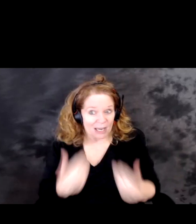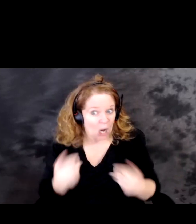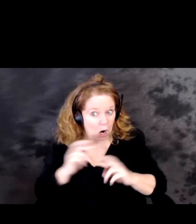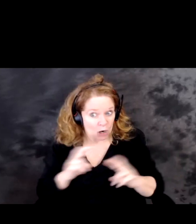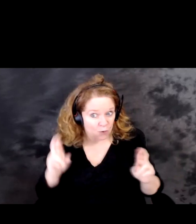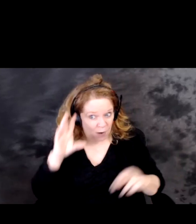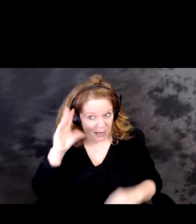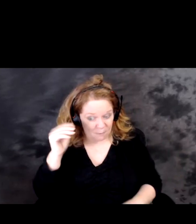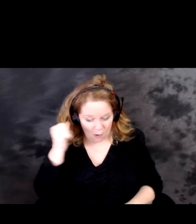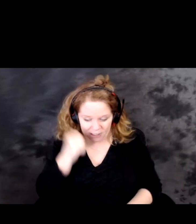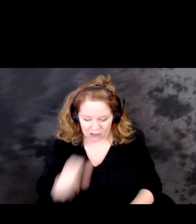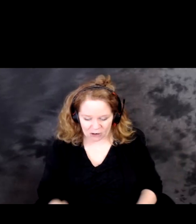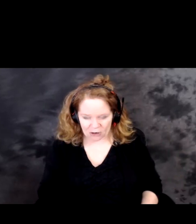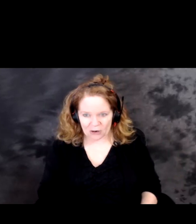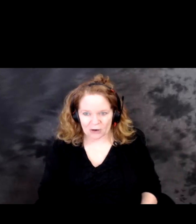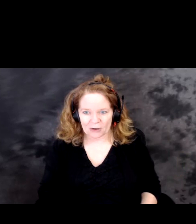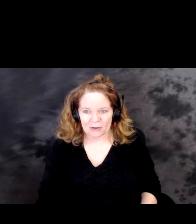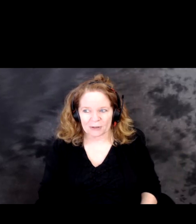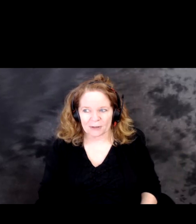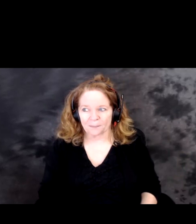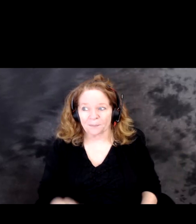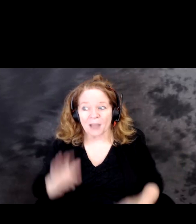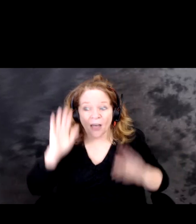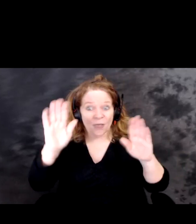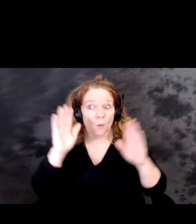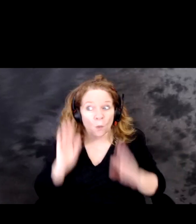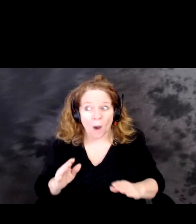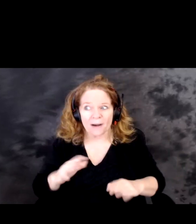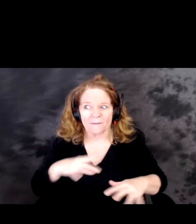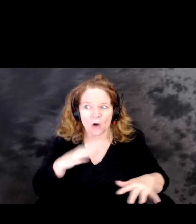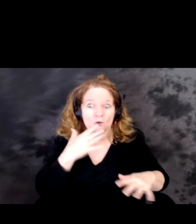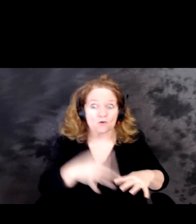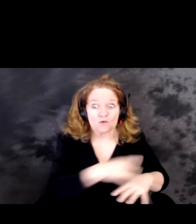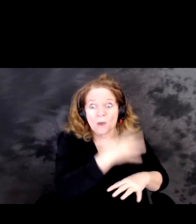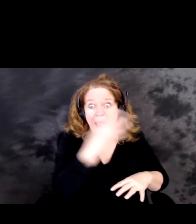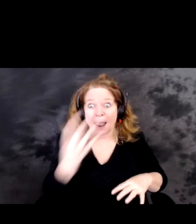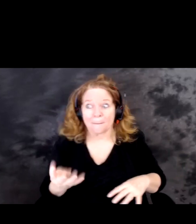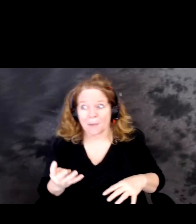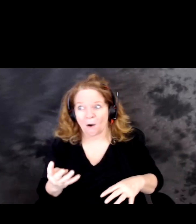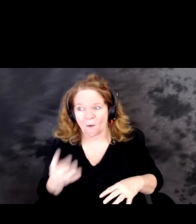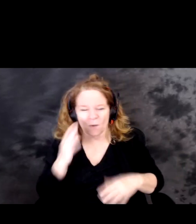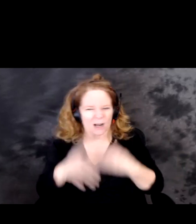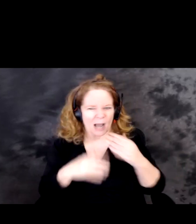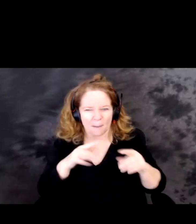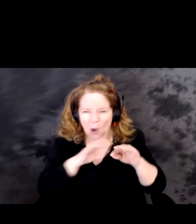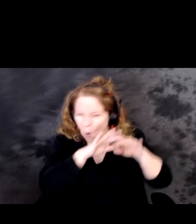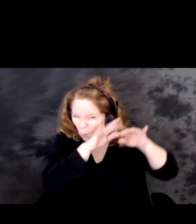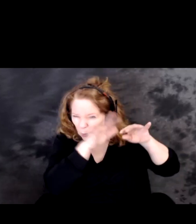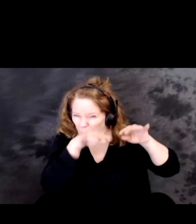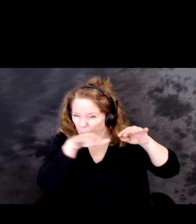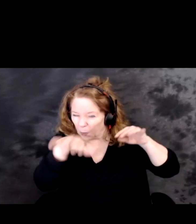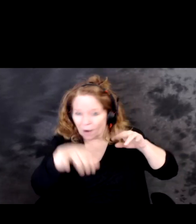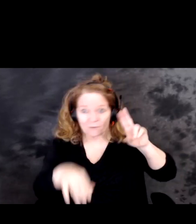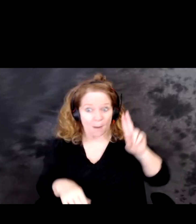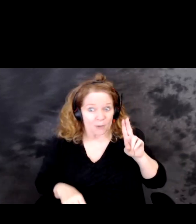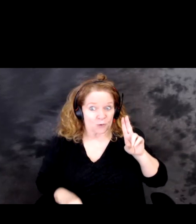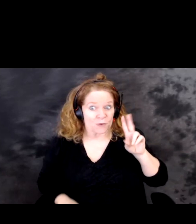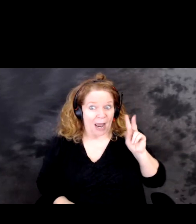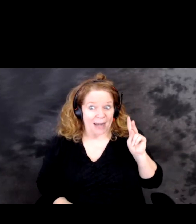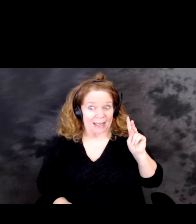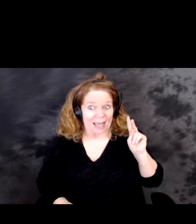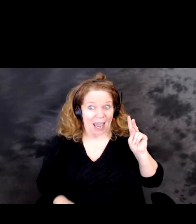amor. Y niños y niñas, ¿están listos para la vuelta de arco iris? Vamos a ir con un whoosh